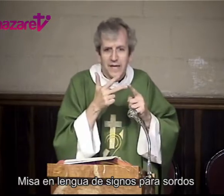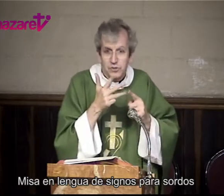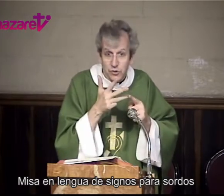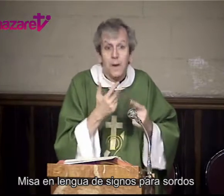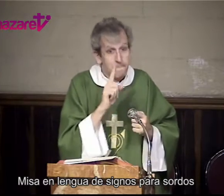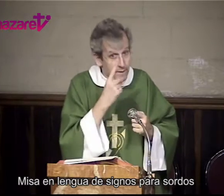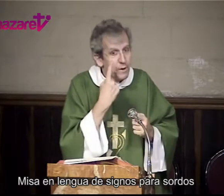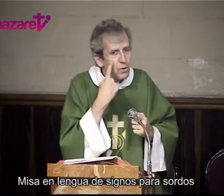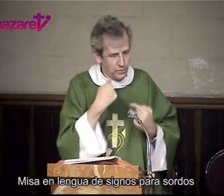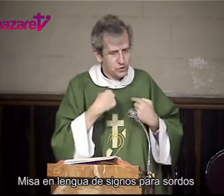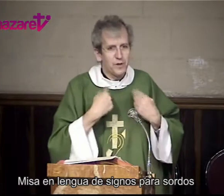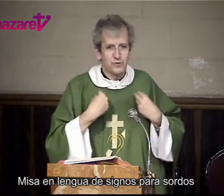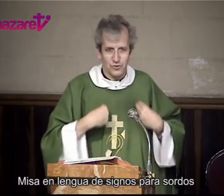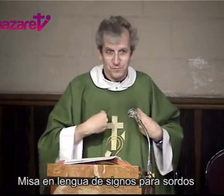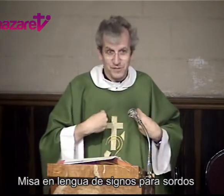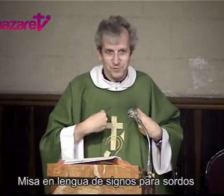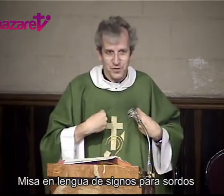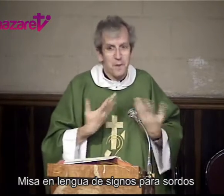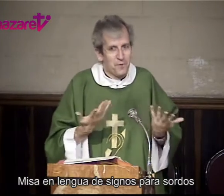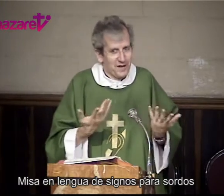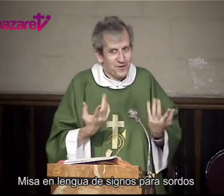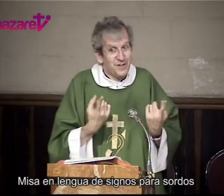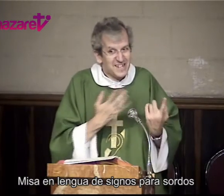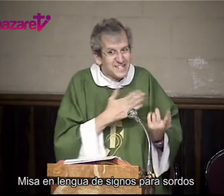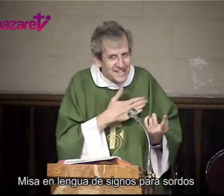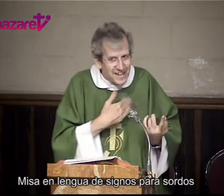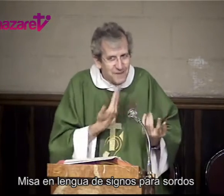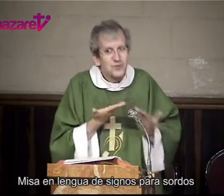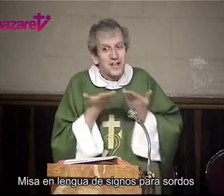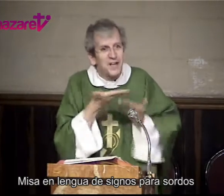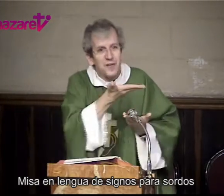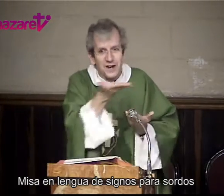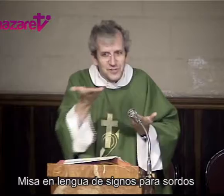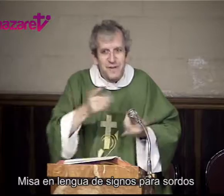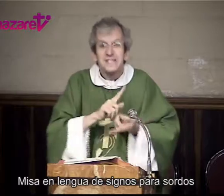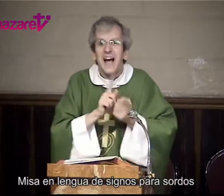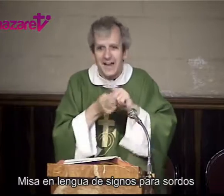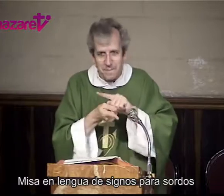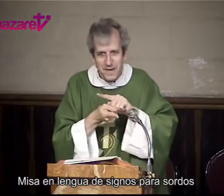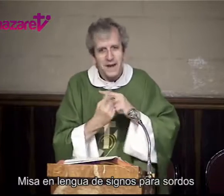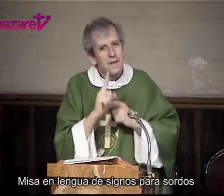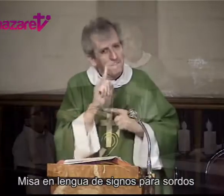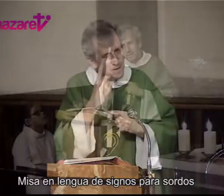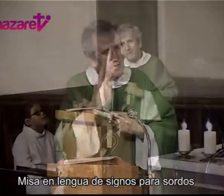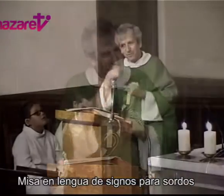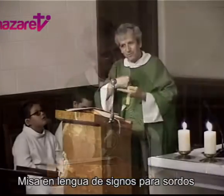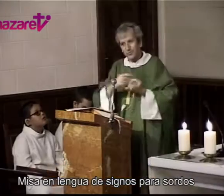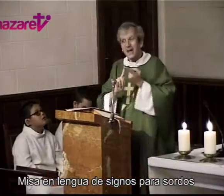esto. Primero, descubrir nosotros mismos, porque claro, si queremos ayudar a los demás a cambiar, primero debemos